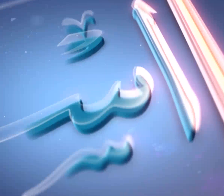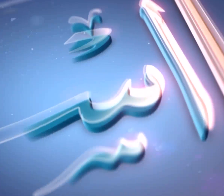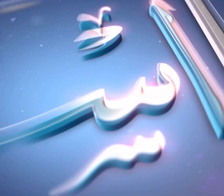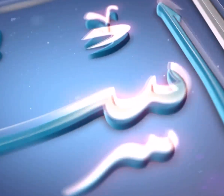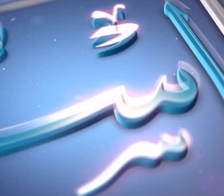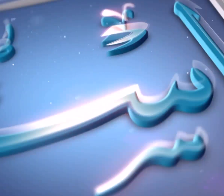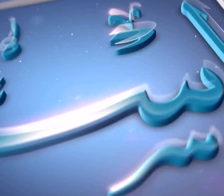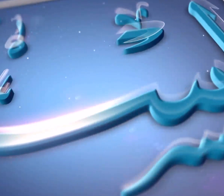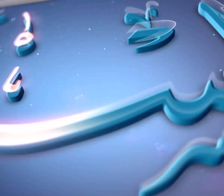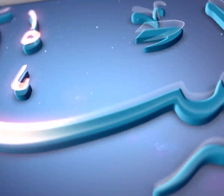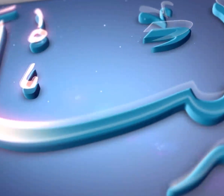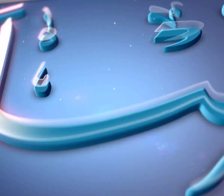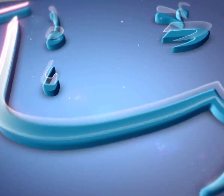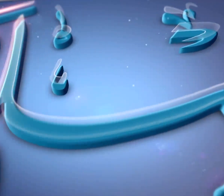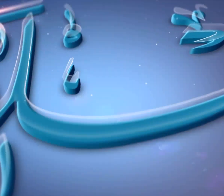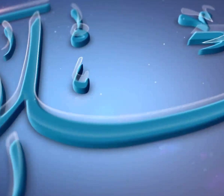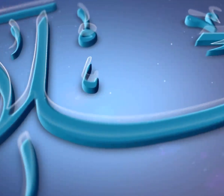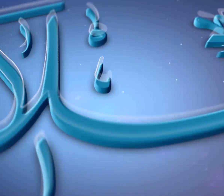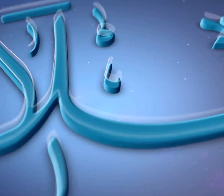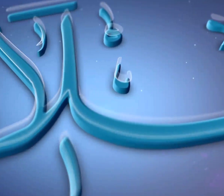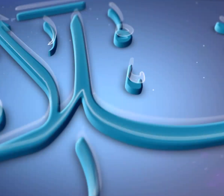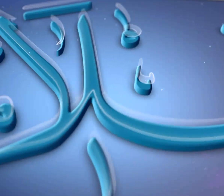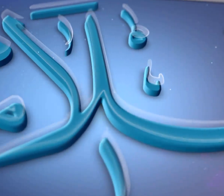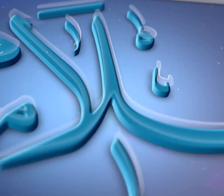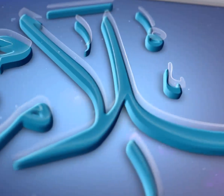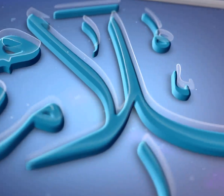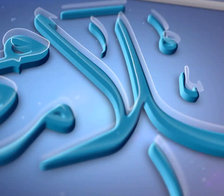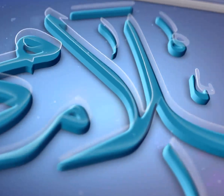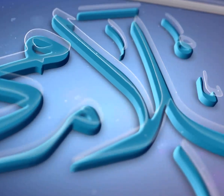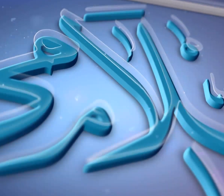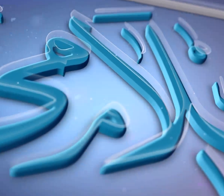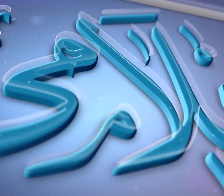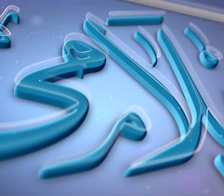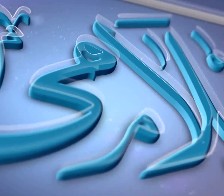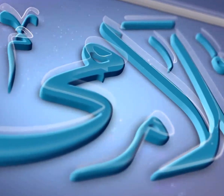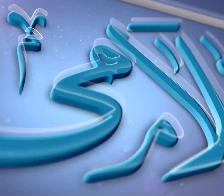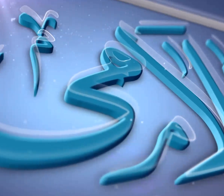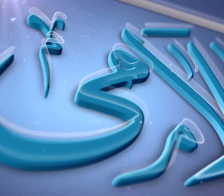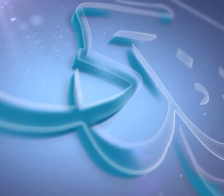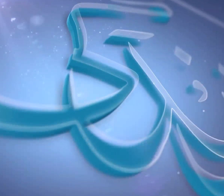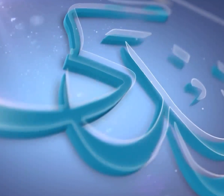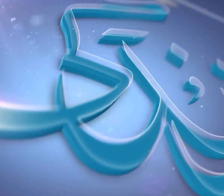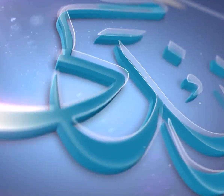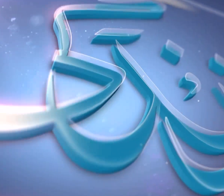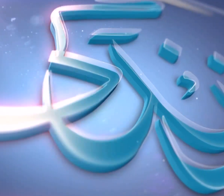میری زندگی کا مقصد تیرے دین کی سرفرازی، میں اسی